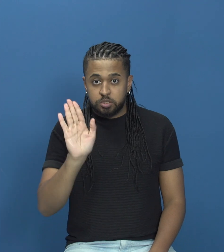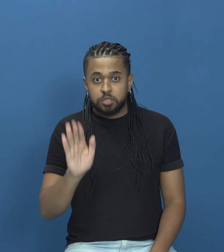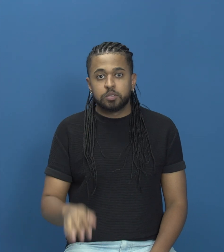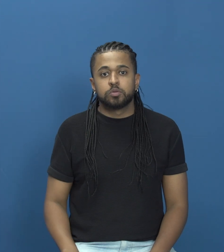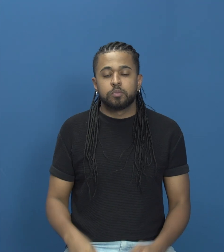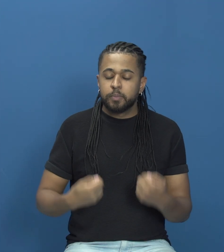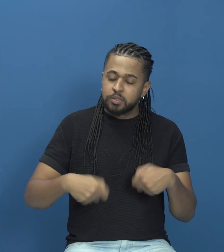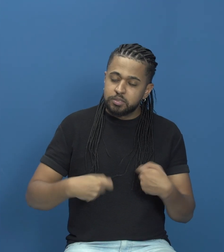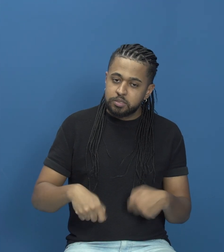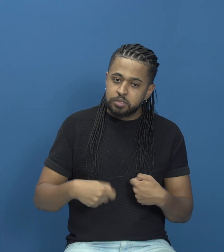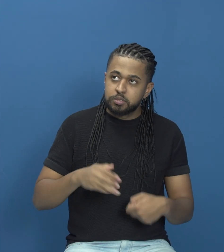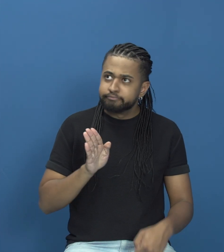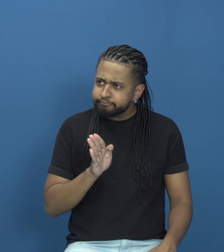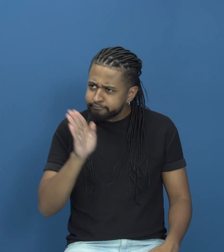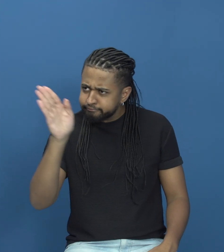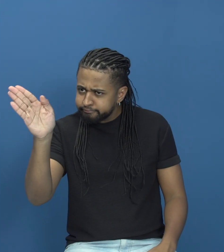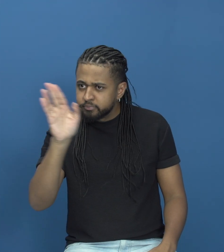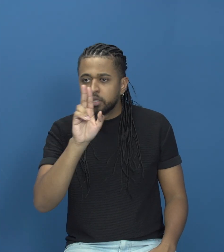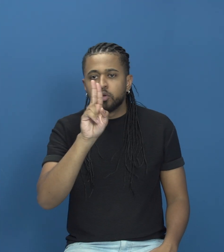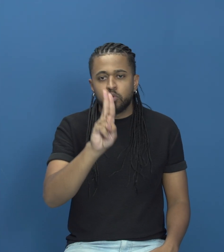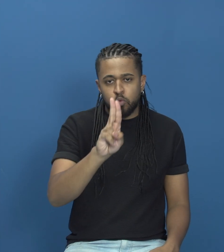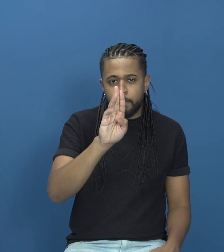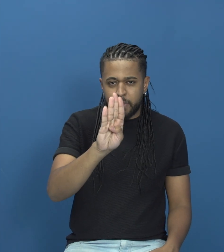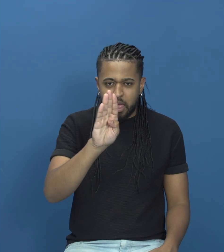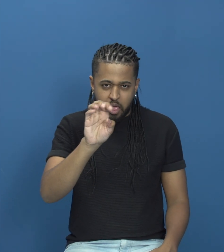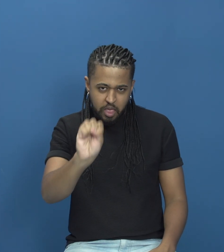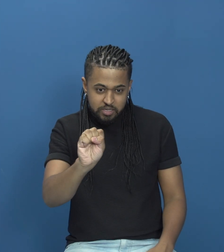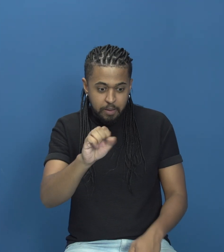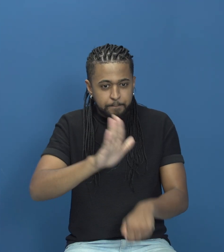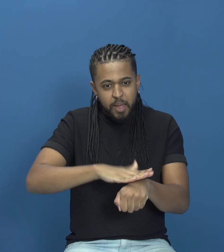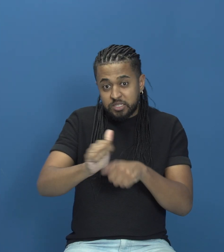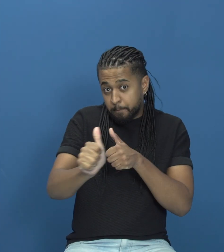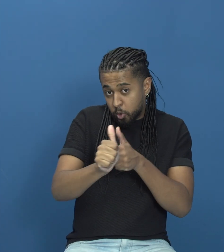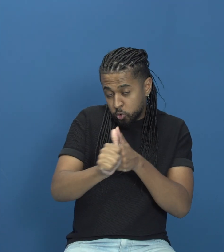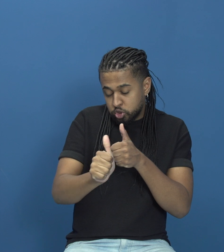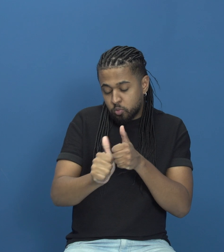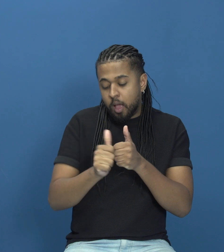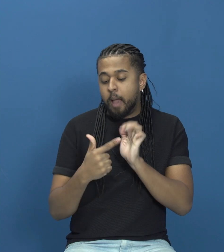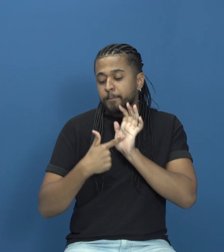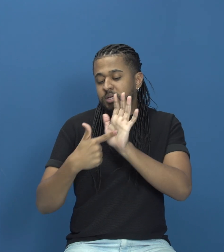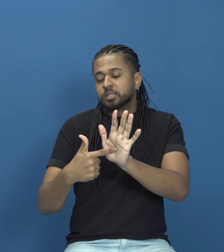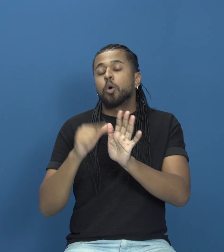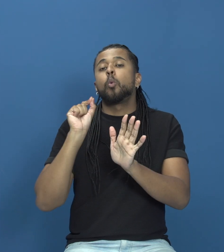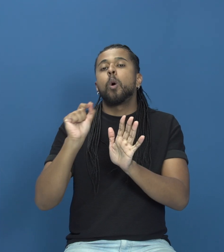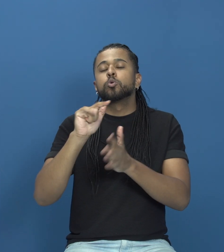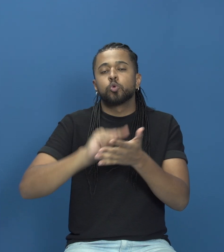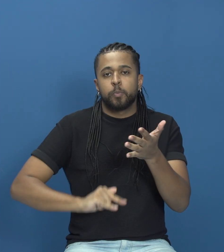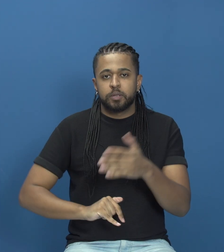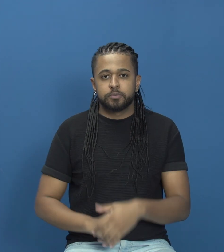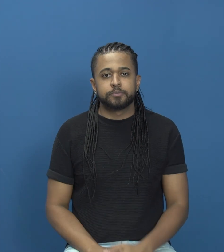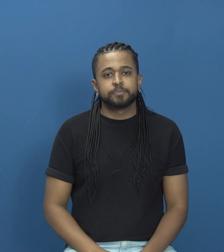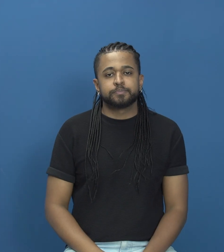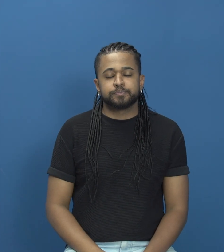candidata deverá se dirigir à unidade básica de saúde mais próxima e apresentar os seguintes